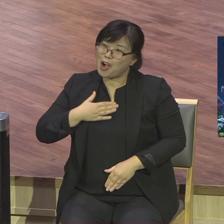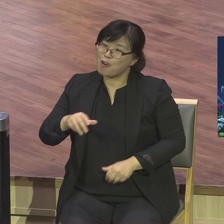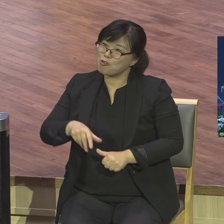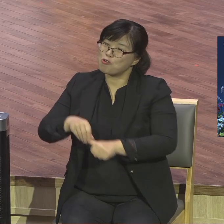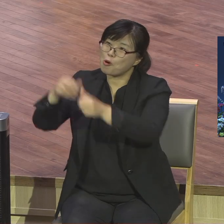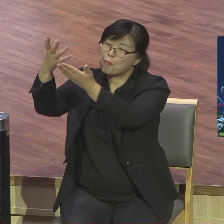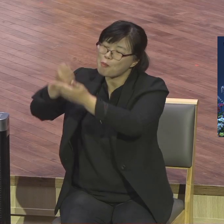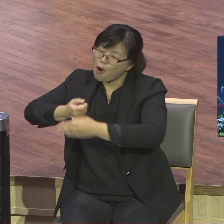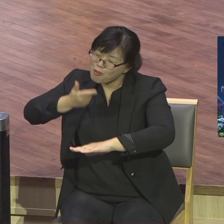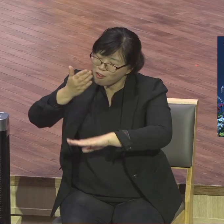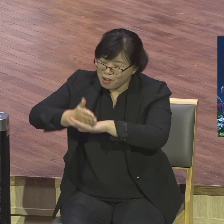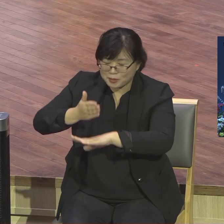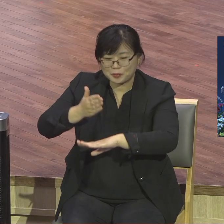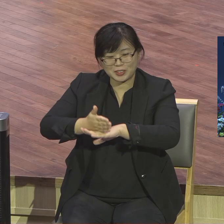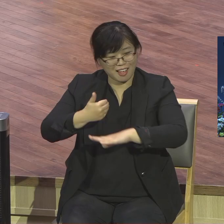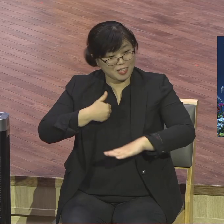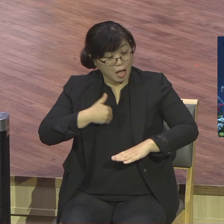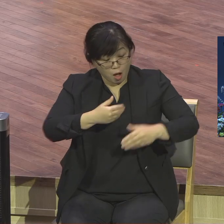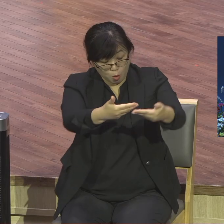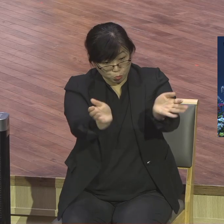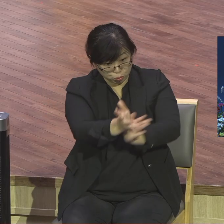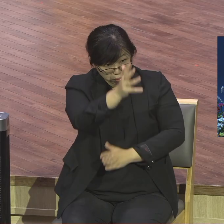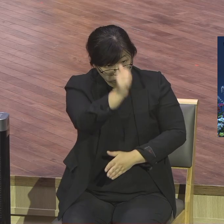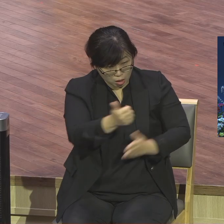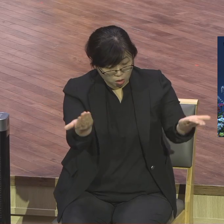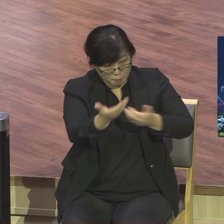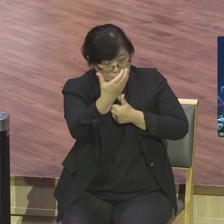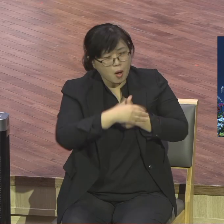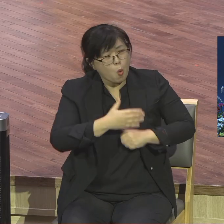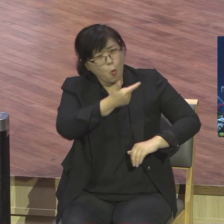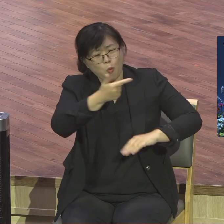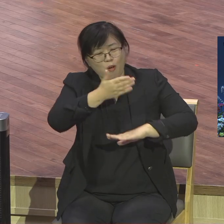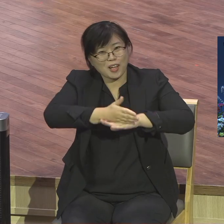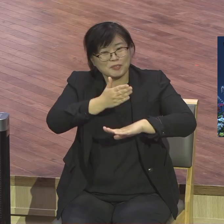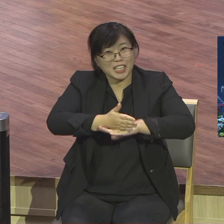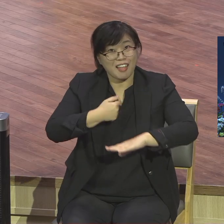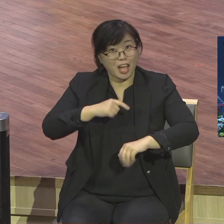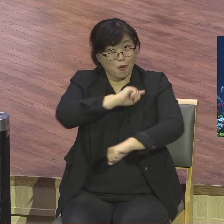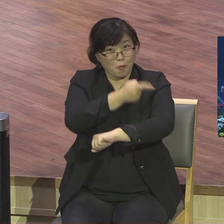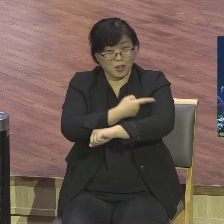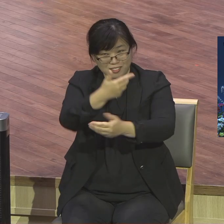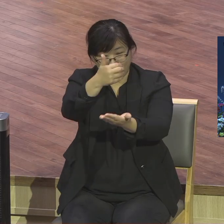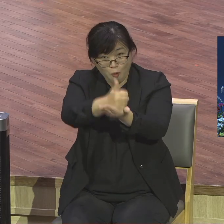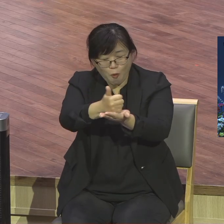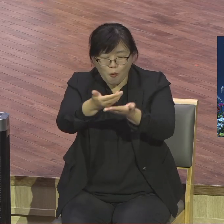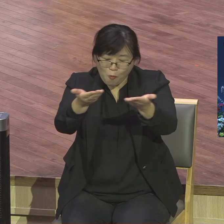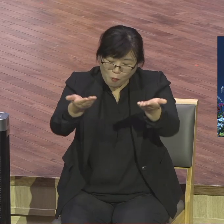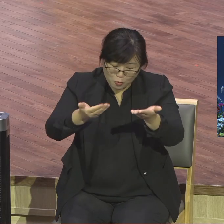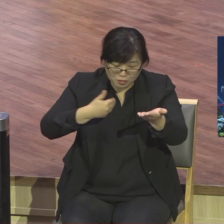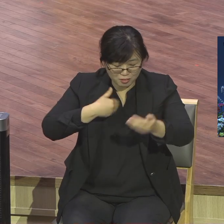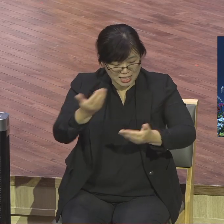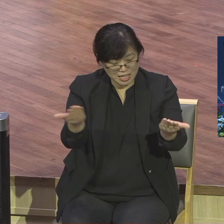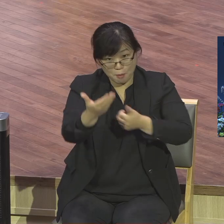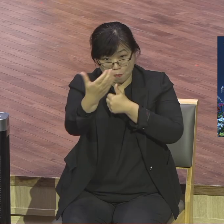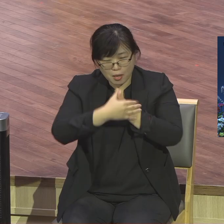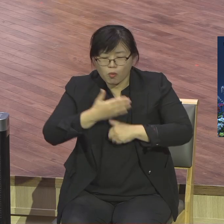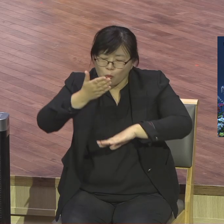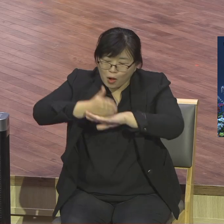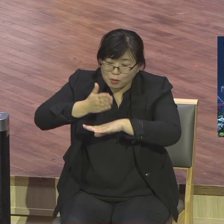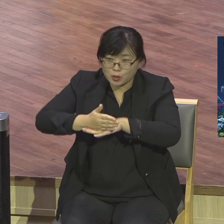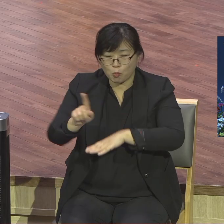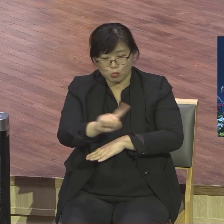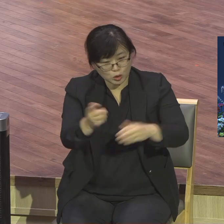내가 어쩌다가 부장이 돼가지고. 내가 어쩌다가 장도가 돼. 어쩌다가 구원사가 돼. 이 감격. 아멘.